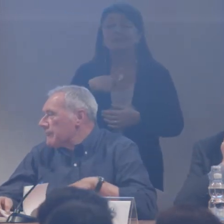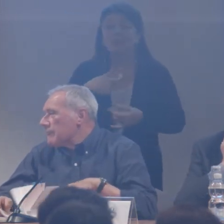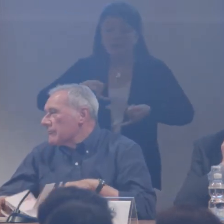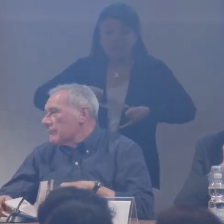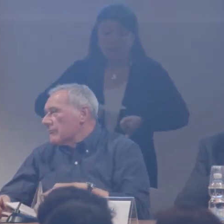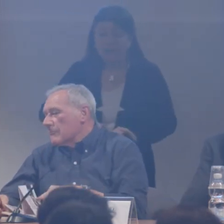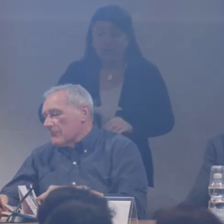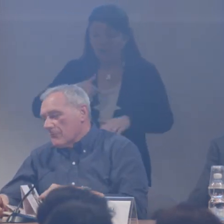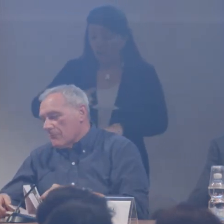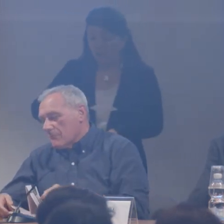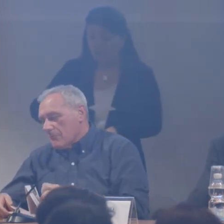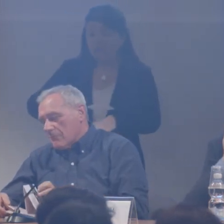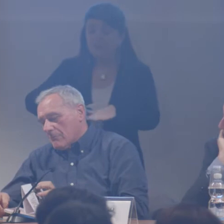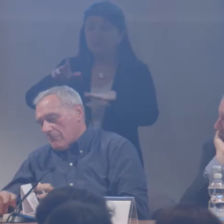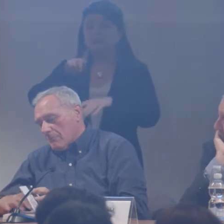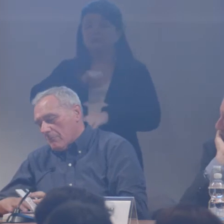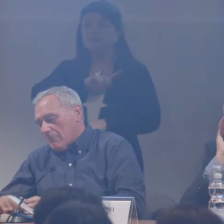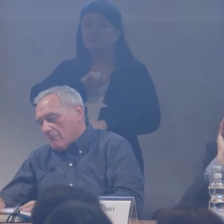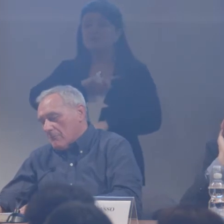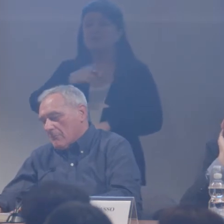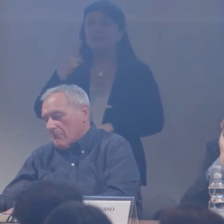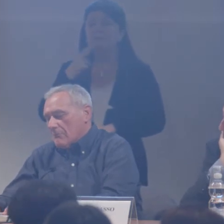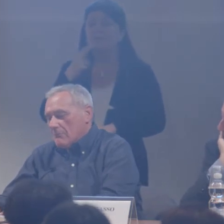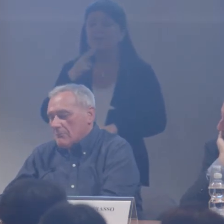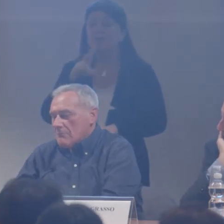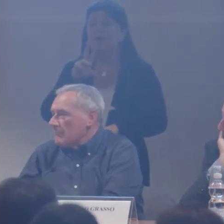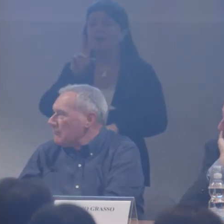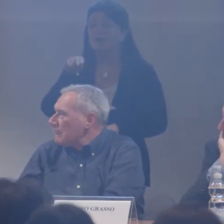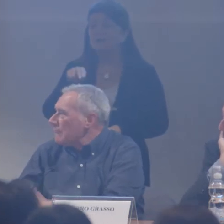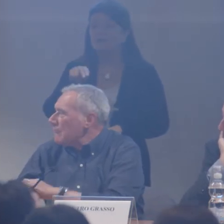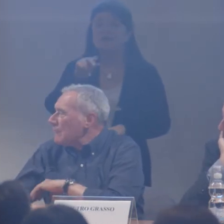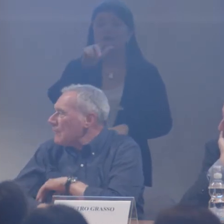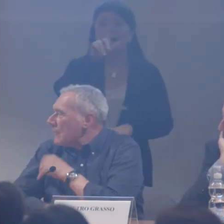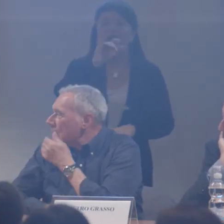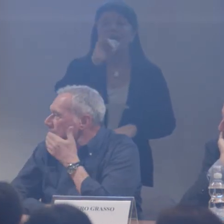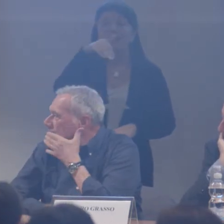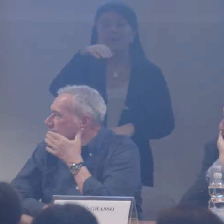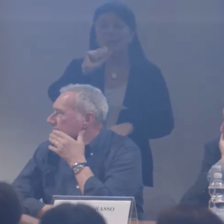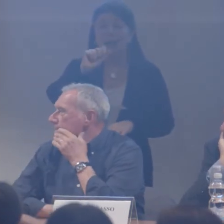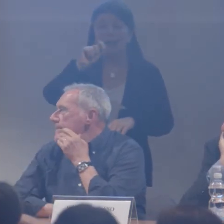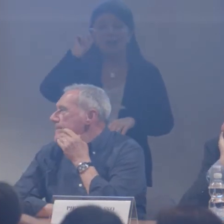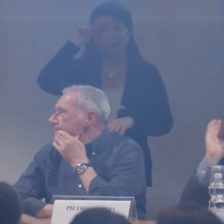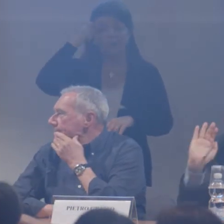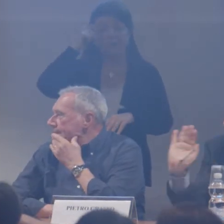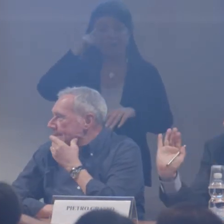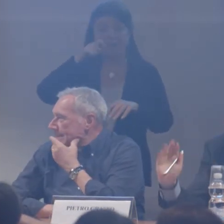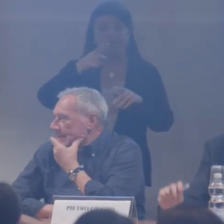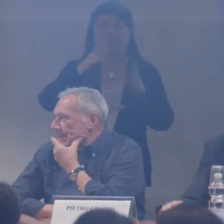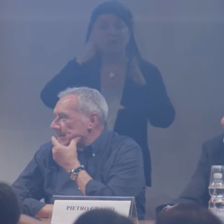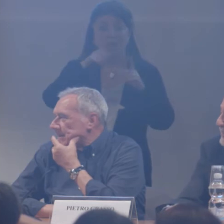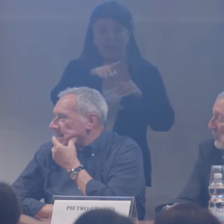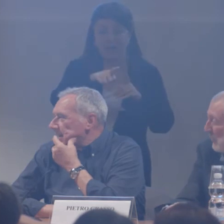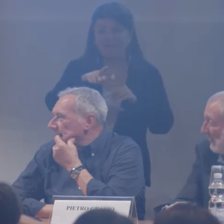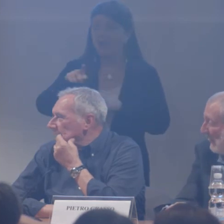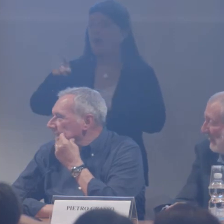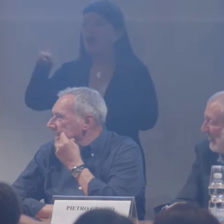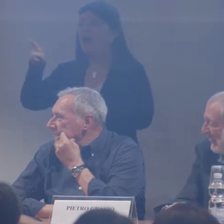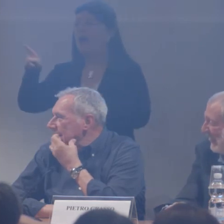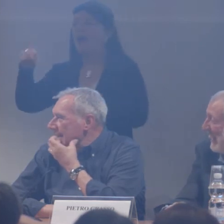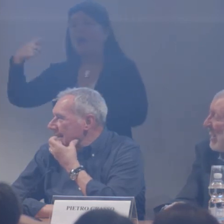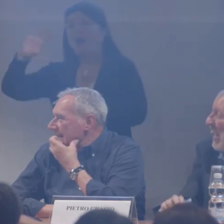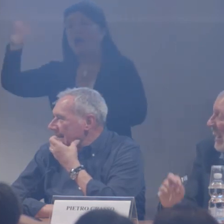mio padre che diceva: Cencimino è mafioso, Salvo Lima è colluso alla mafia. Punto. Punto. Non si discuteva.